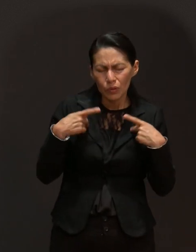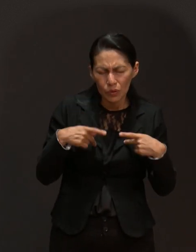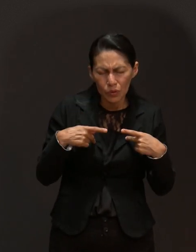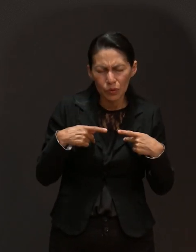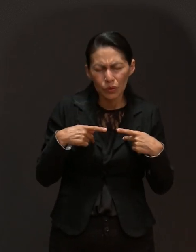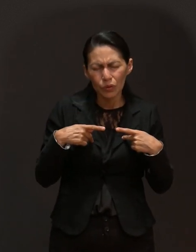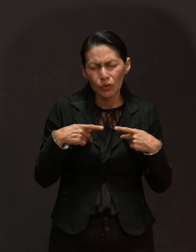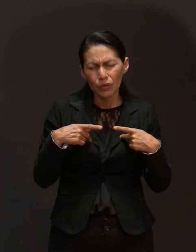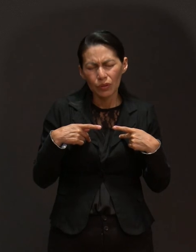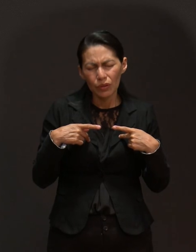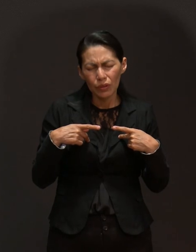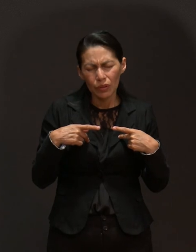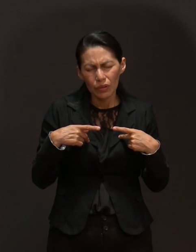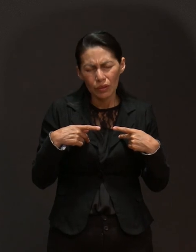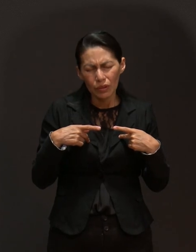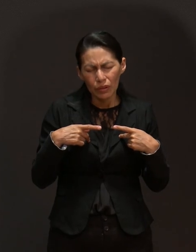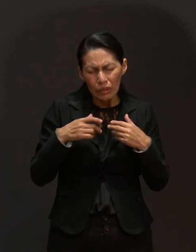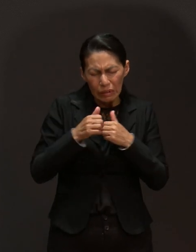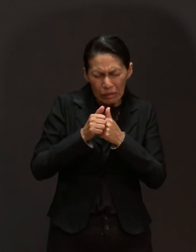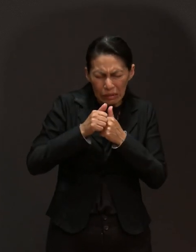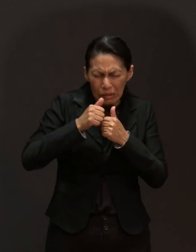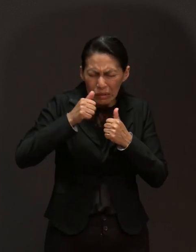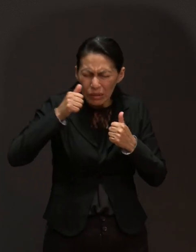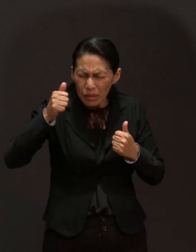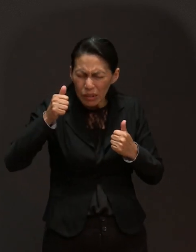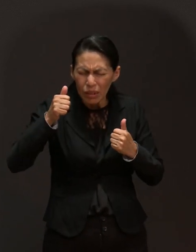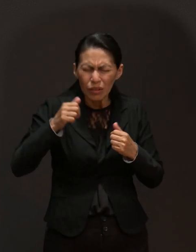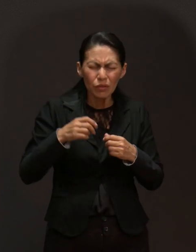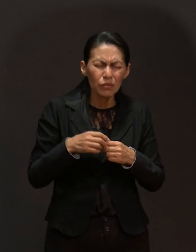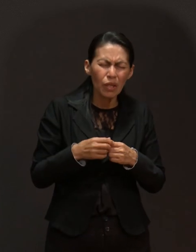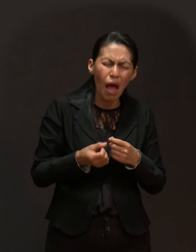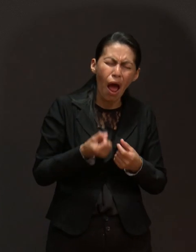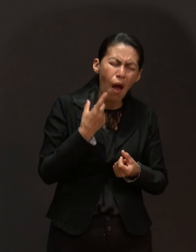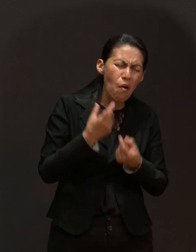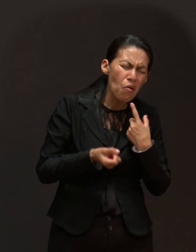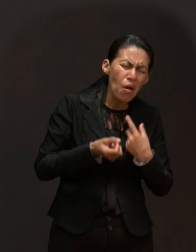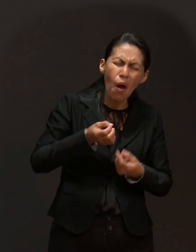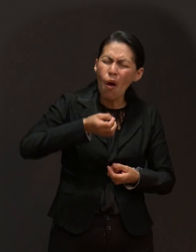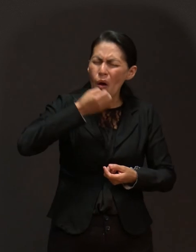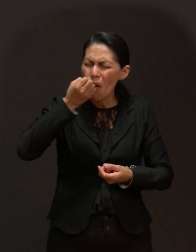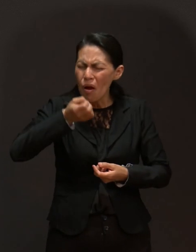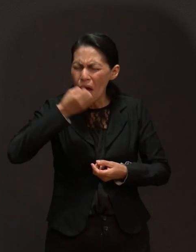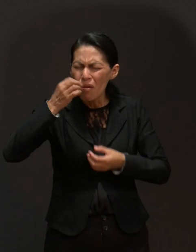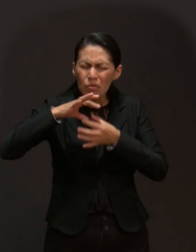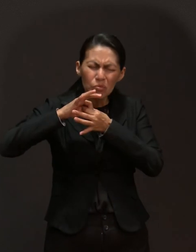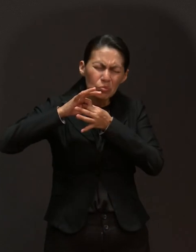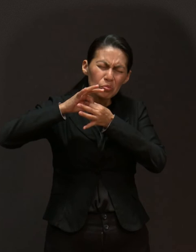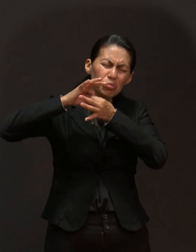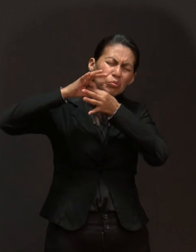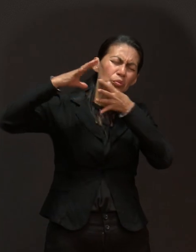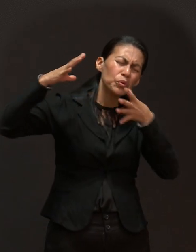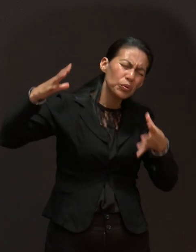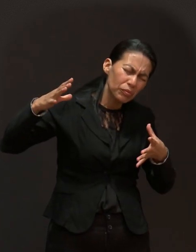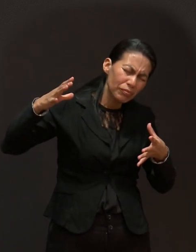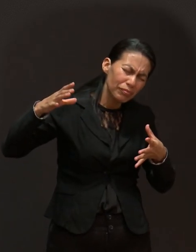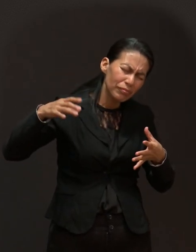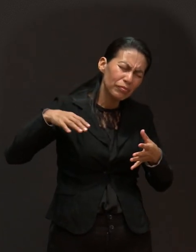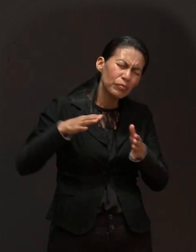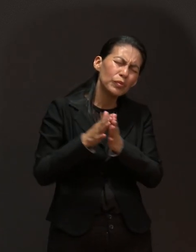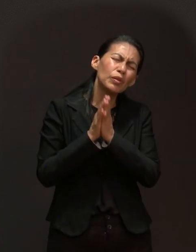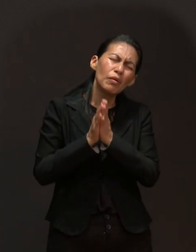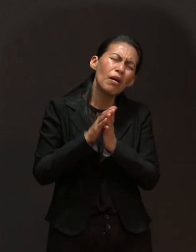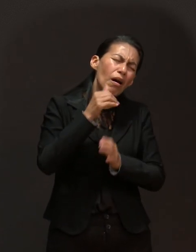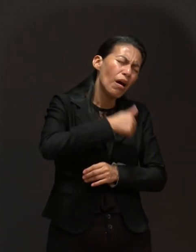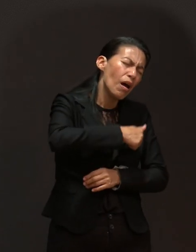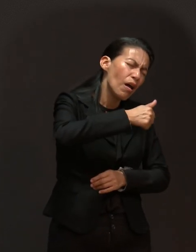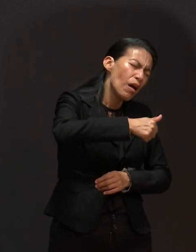Que por el momento Han alejado Padre mío El momento de oración Que ya no están orando De forma frecuente Para que el